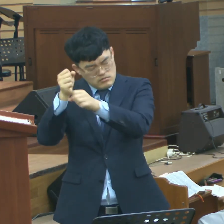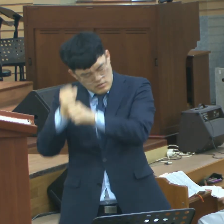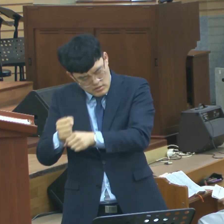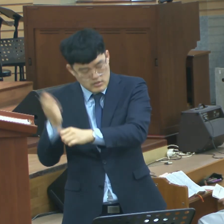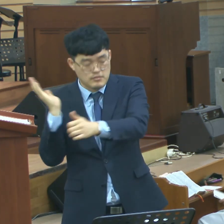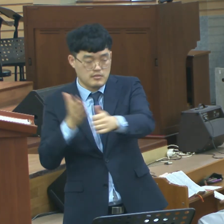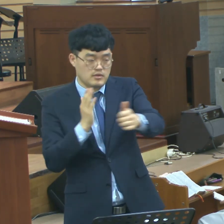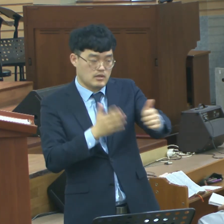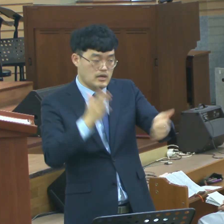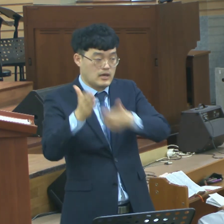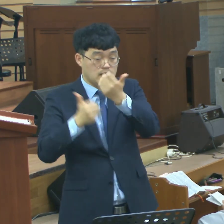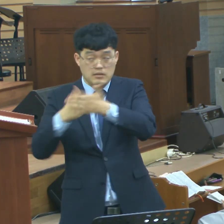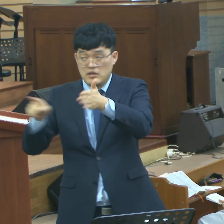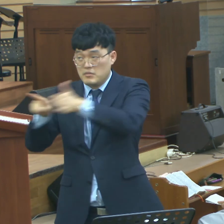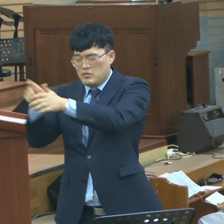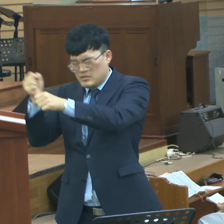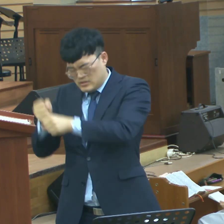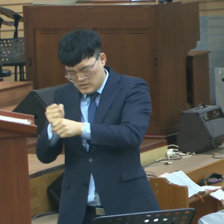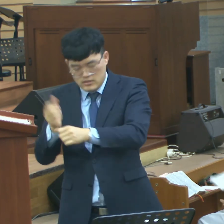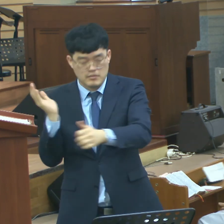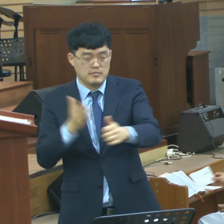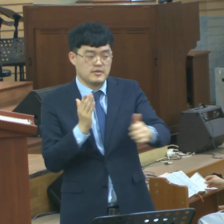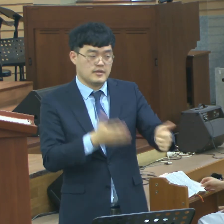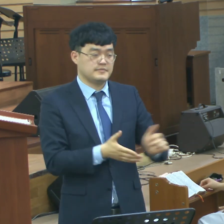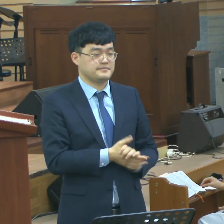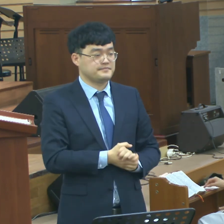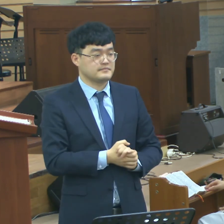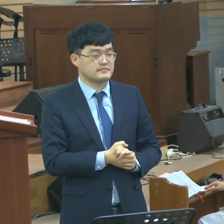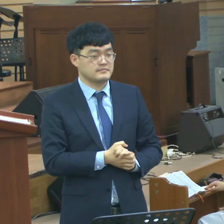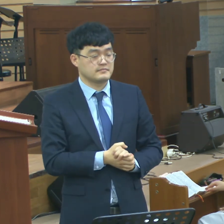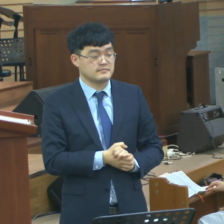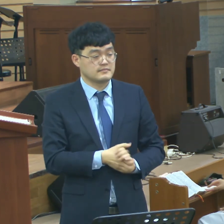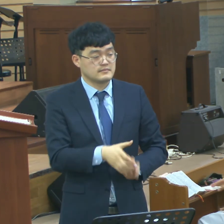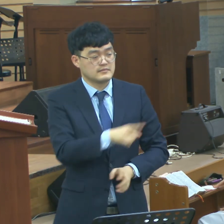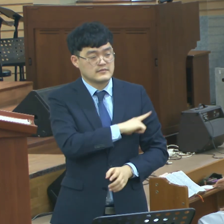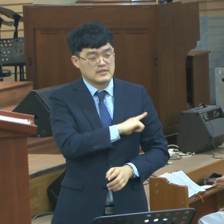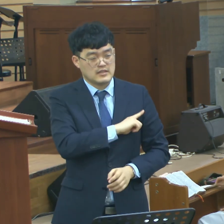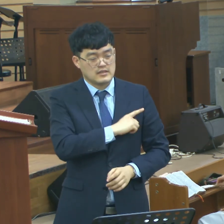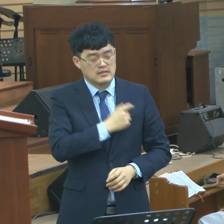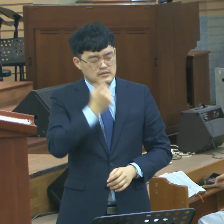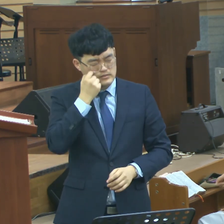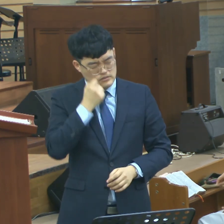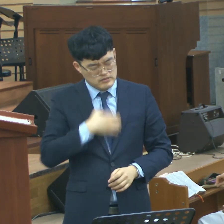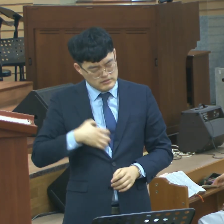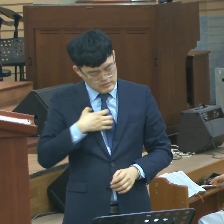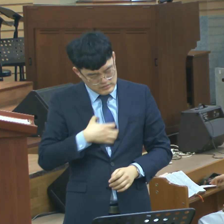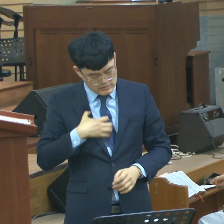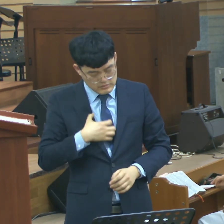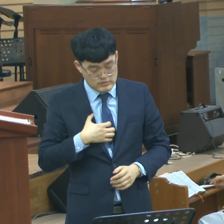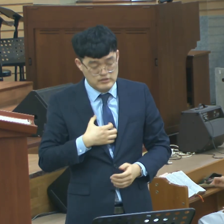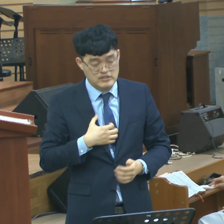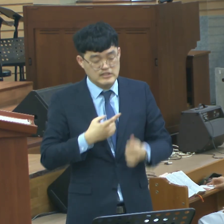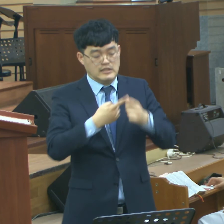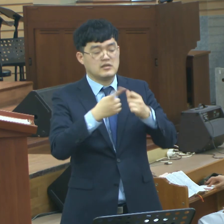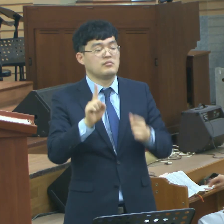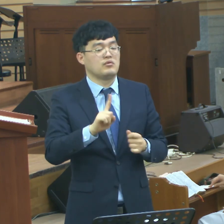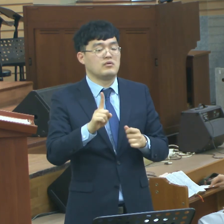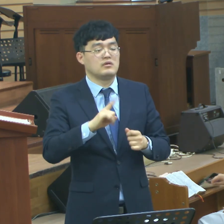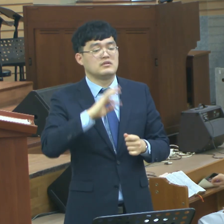바랍니다. 그분을 의지하시기를 바랍니다. 제일 슬픈 게요, 나이 들어가는 게 제일 슬퍼요.